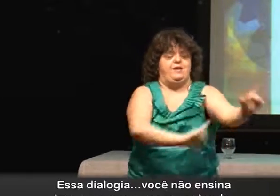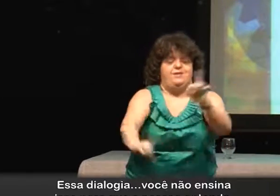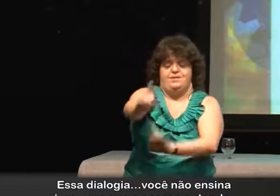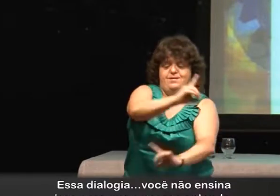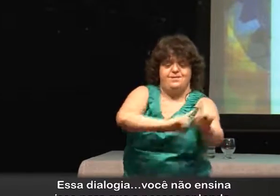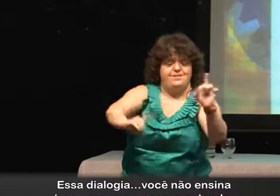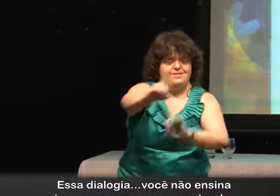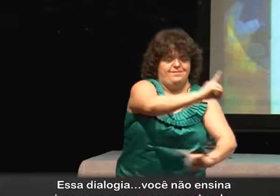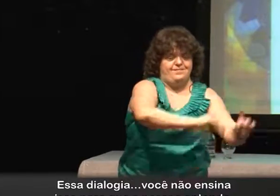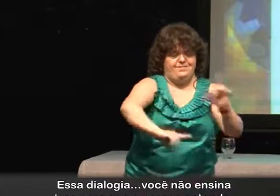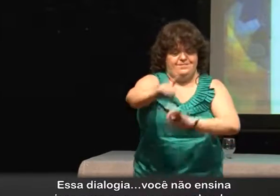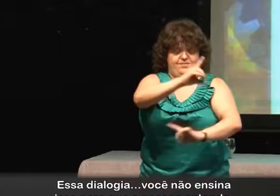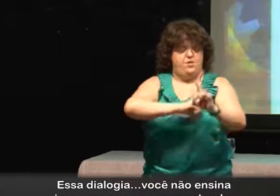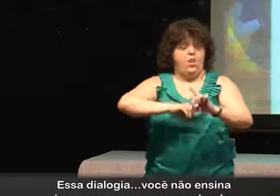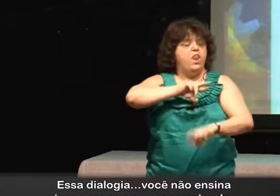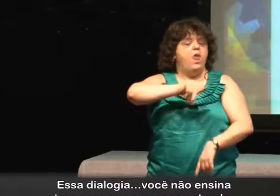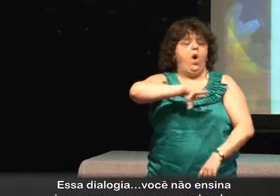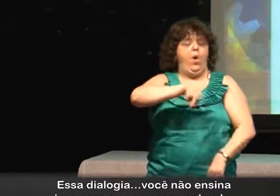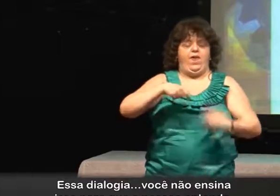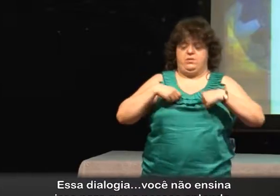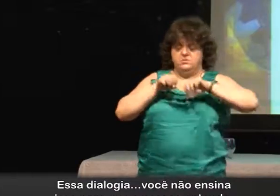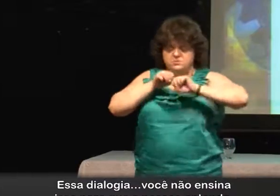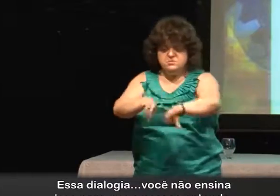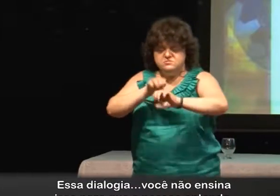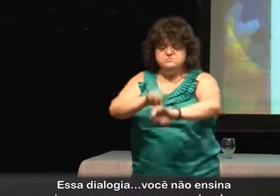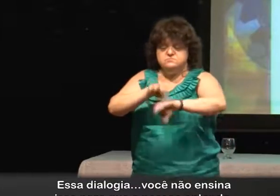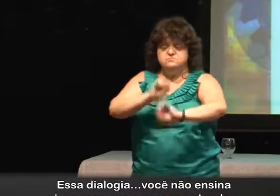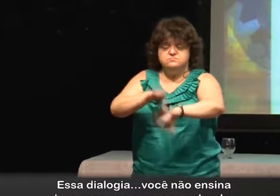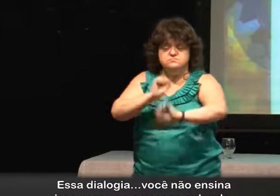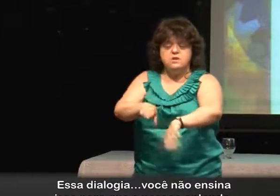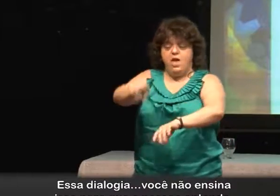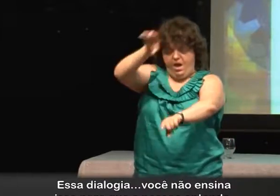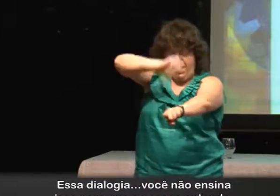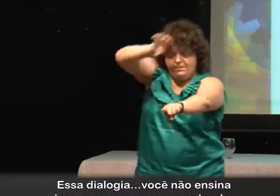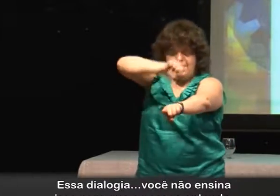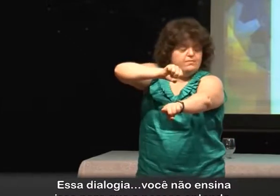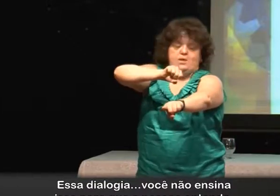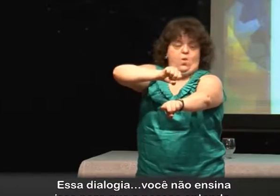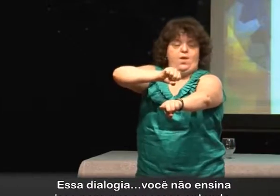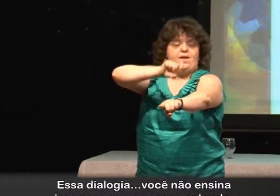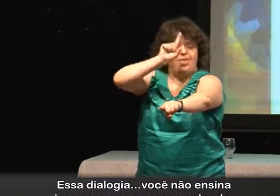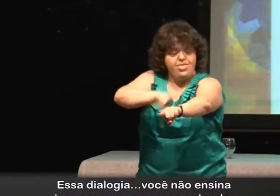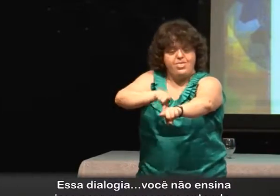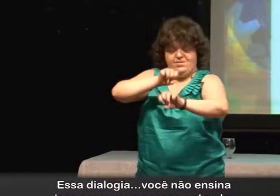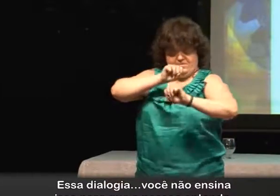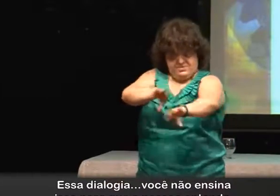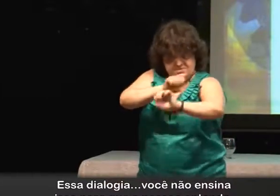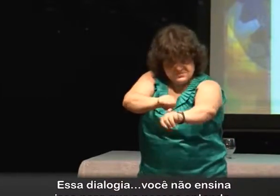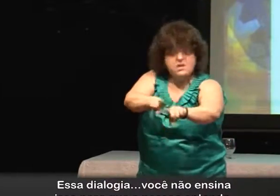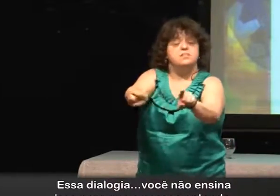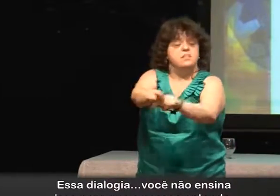essa dialogia, ela depende. Você não ensina isso para que a pessoa